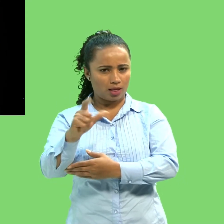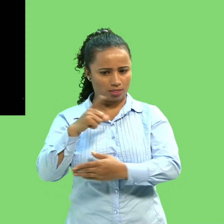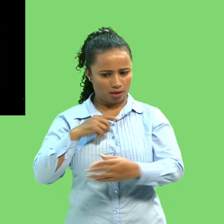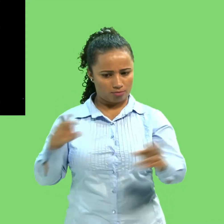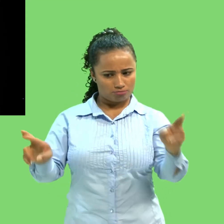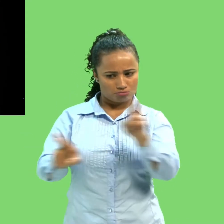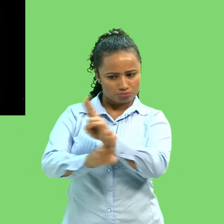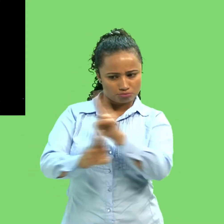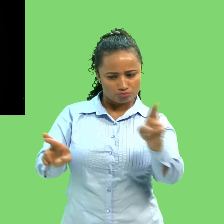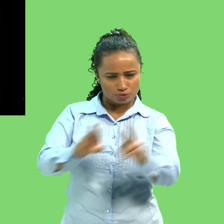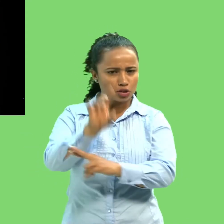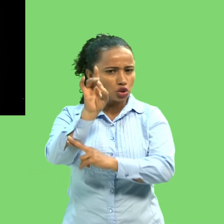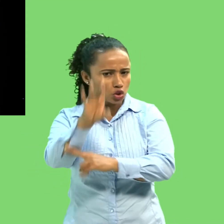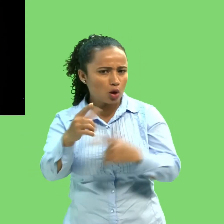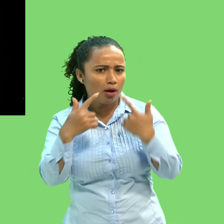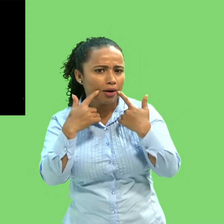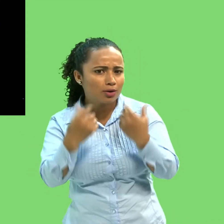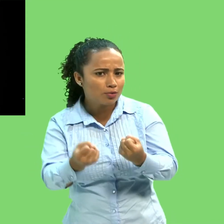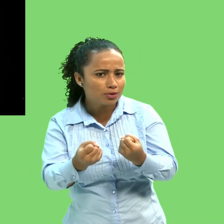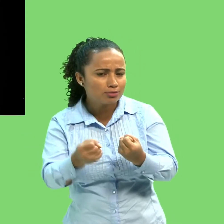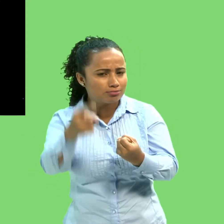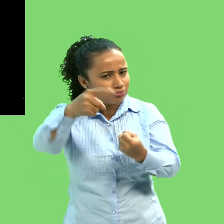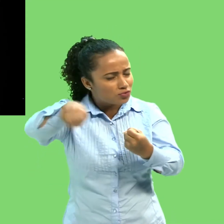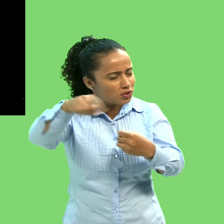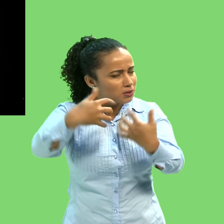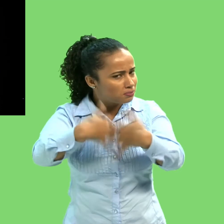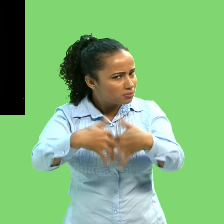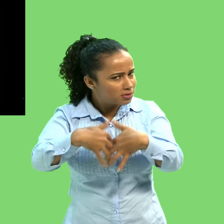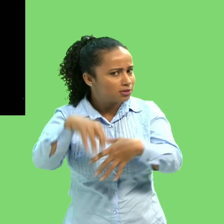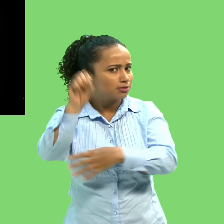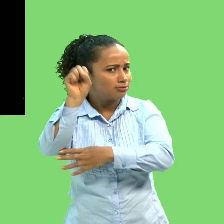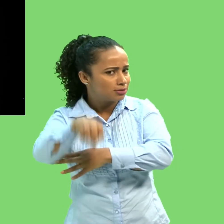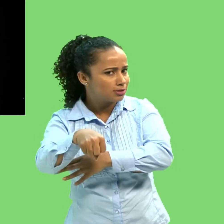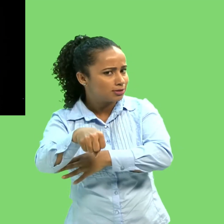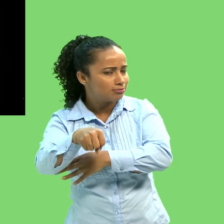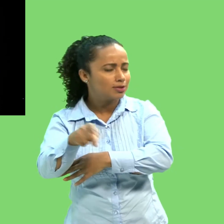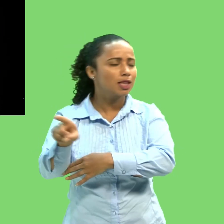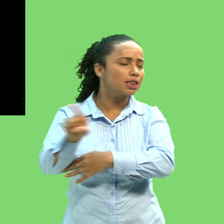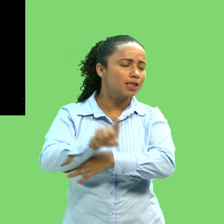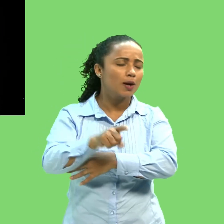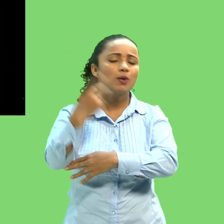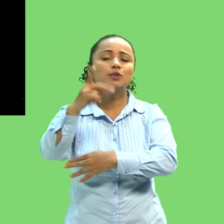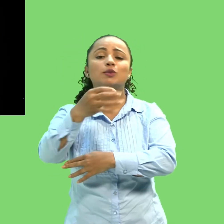linguística? Pensa aí, sim ou não? O que vocês acham?